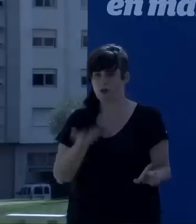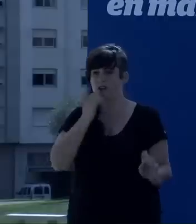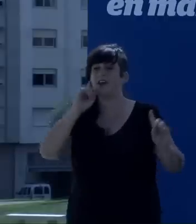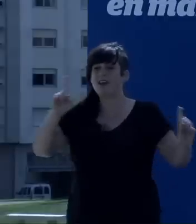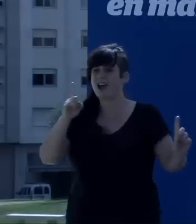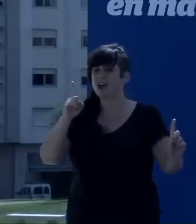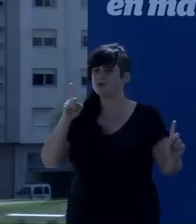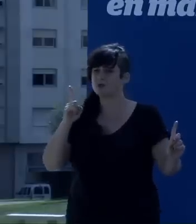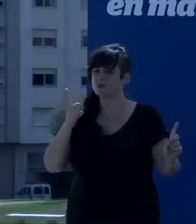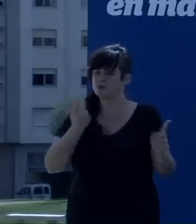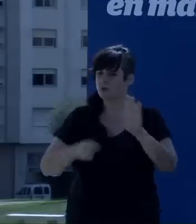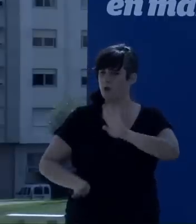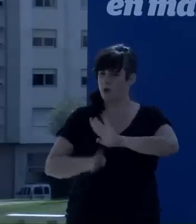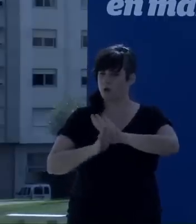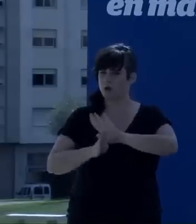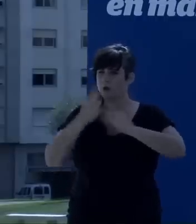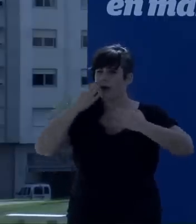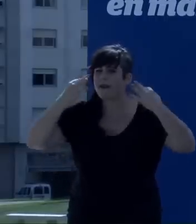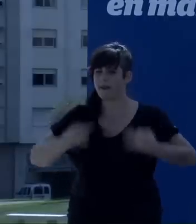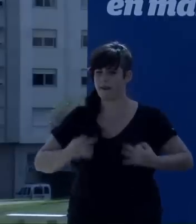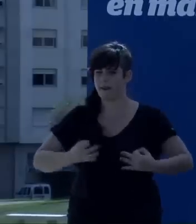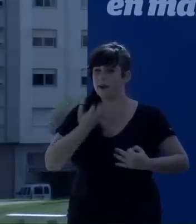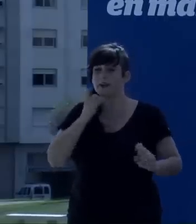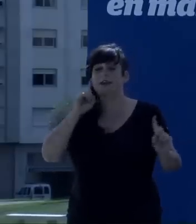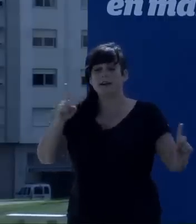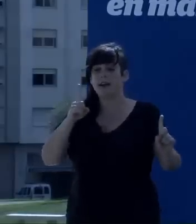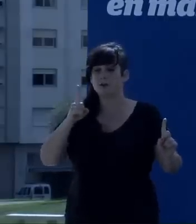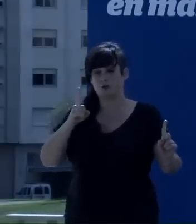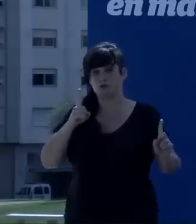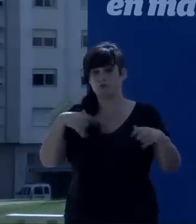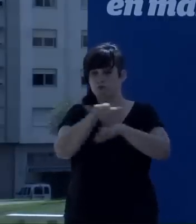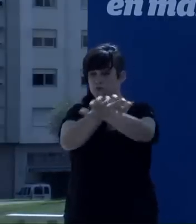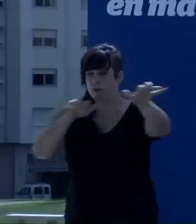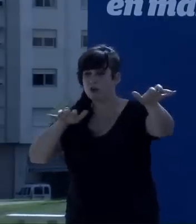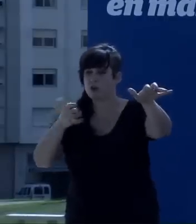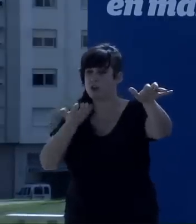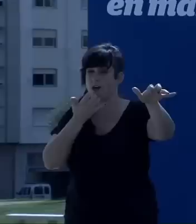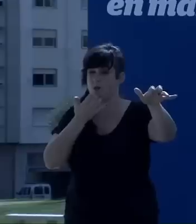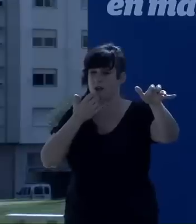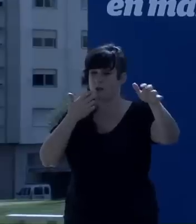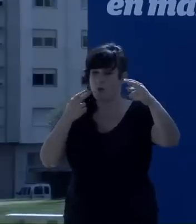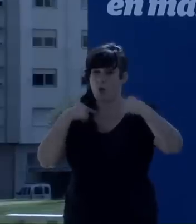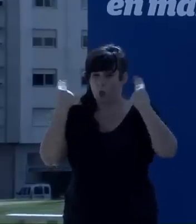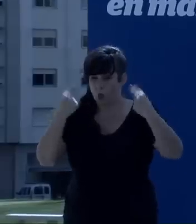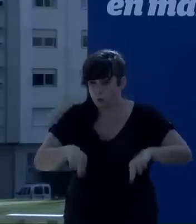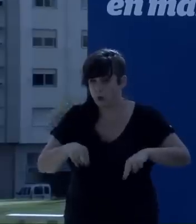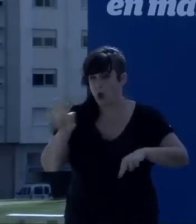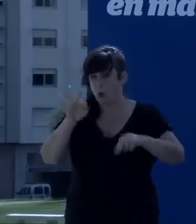vixente, e se as maiorías nas Cortes e as maiorías no Parlamento de